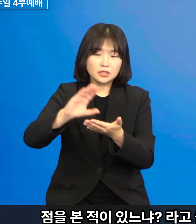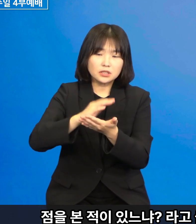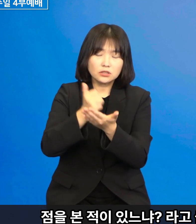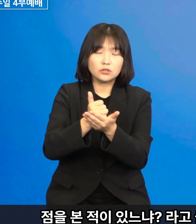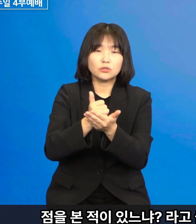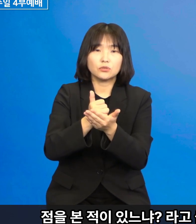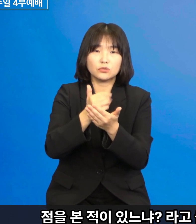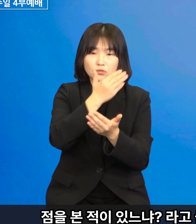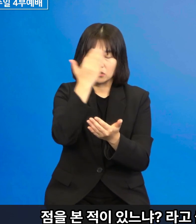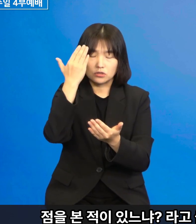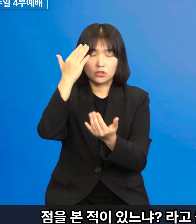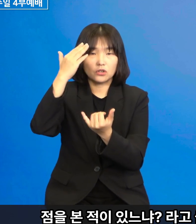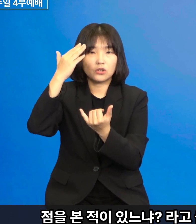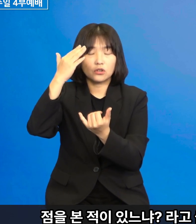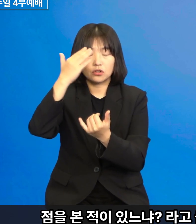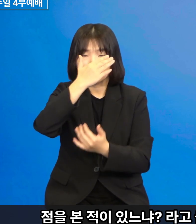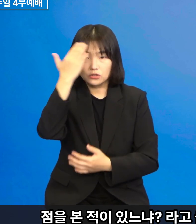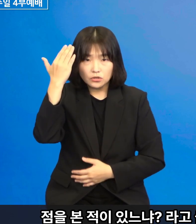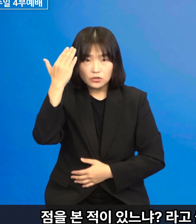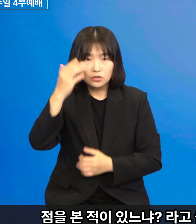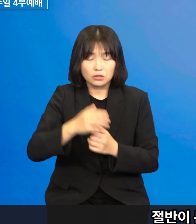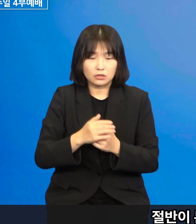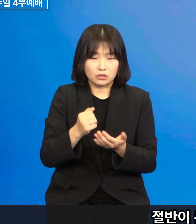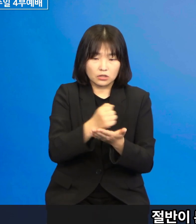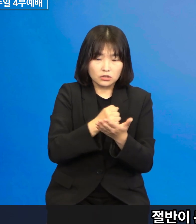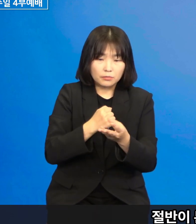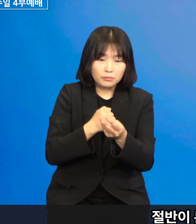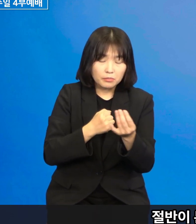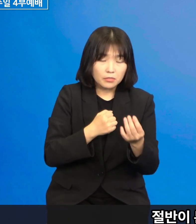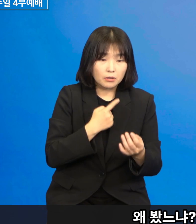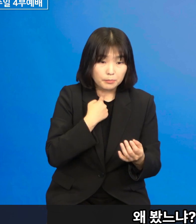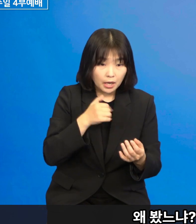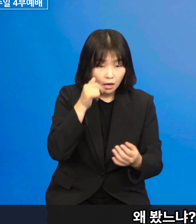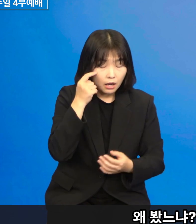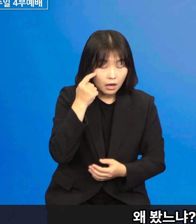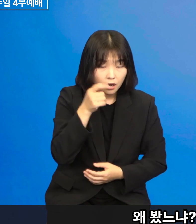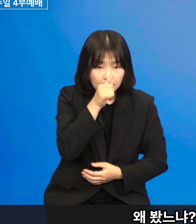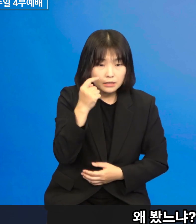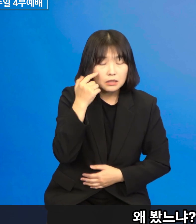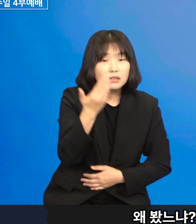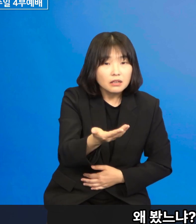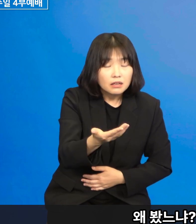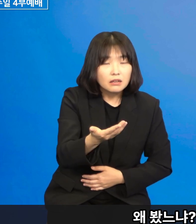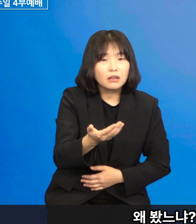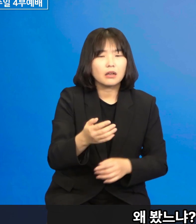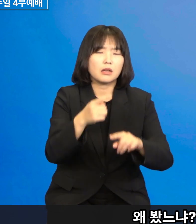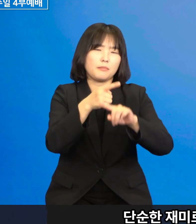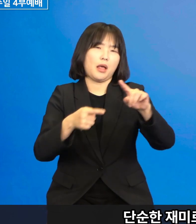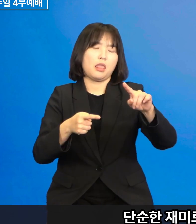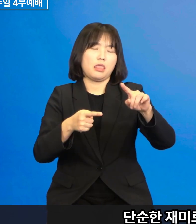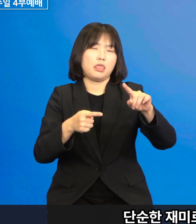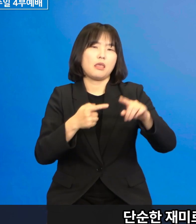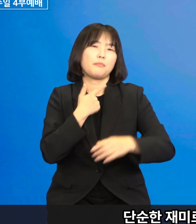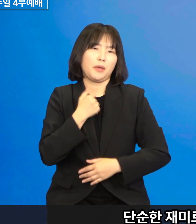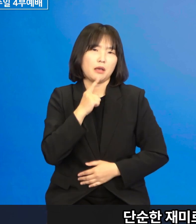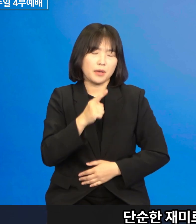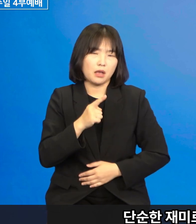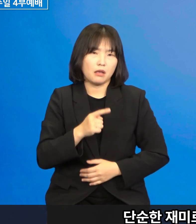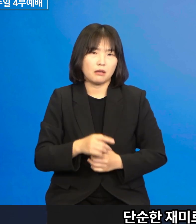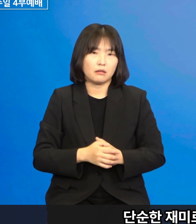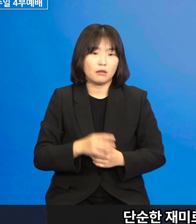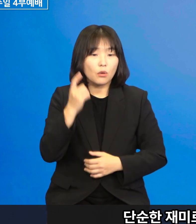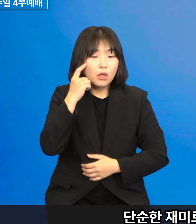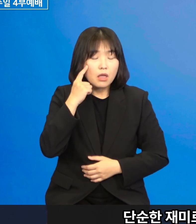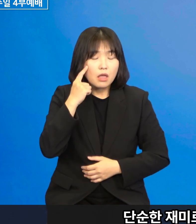물어봤을 때 절반이 봤답니다. 절반이 본 적이 있대요. 왜 봤느냐라고 물어봤을 때 단순한 재미로